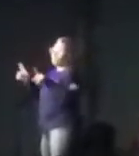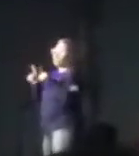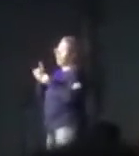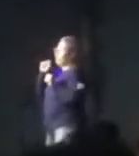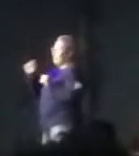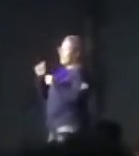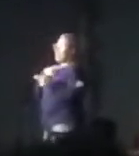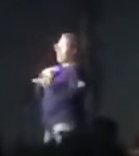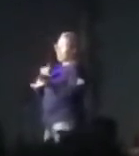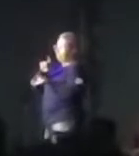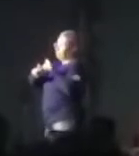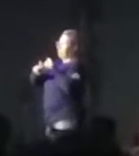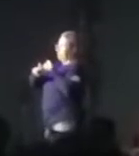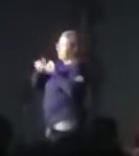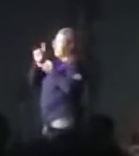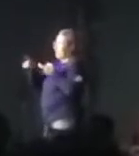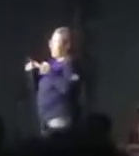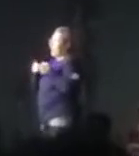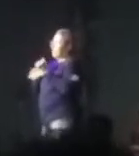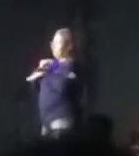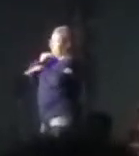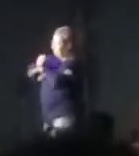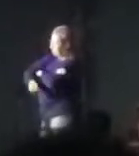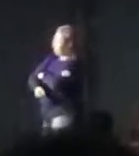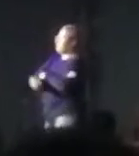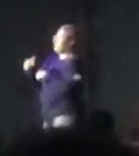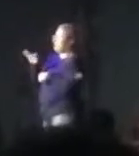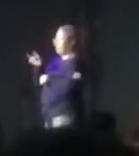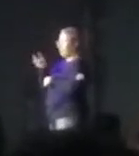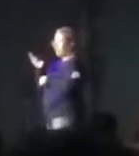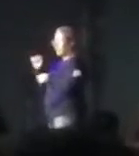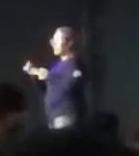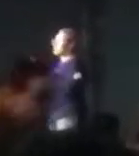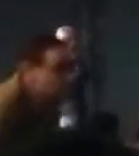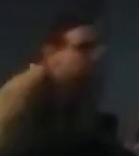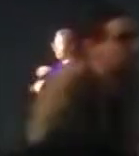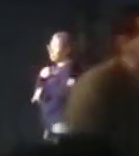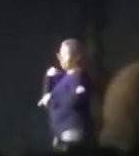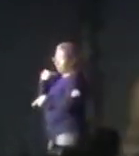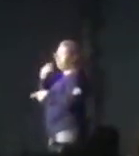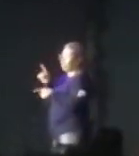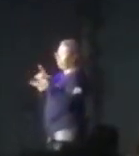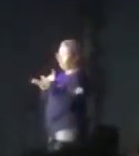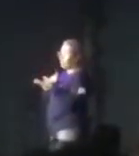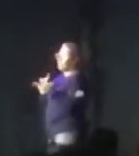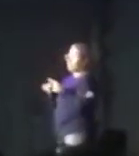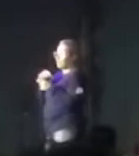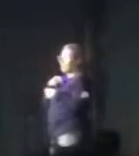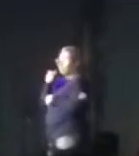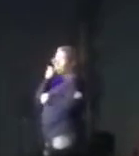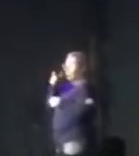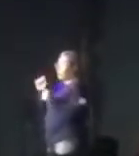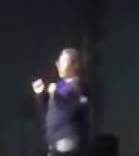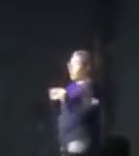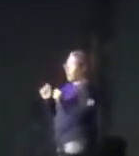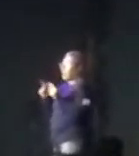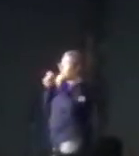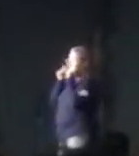penas são, lá existe perpétua, na Flórida existe até a pena de morte, e é muito impressionante